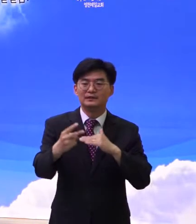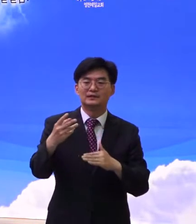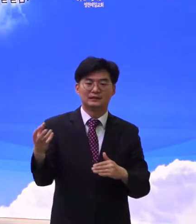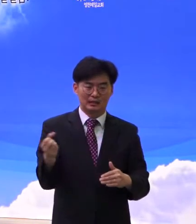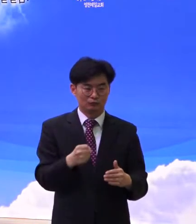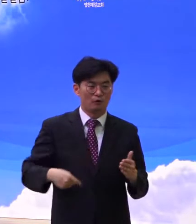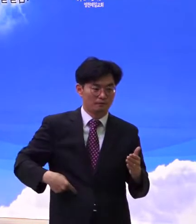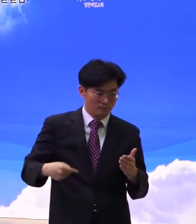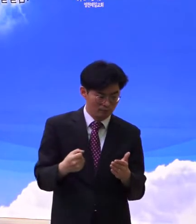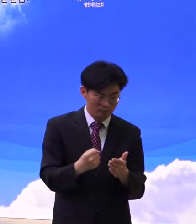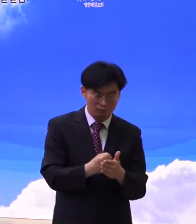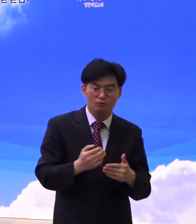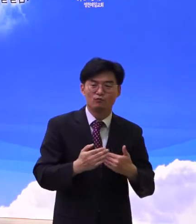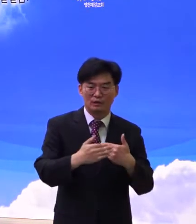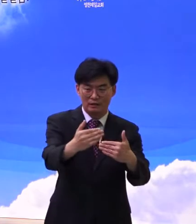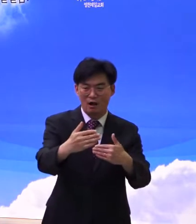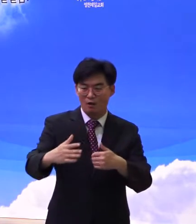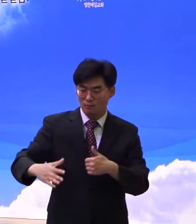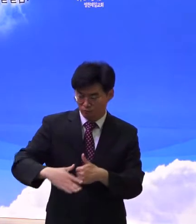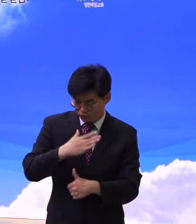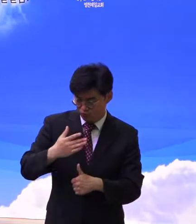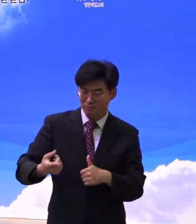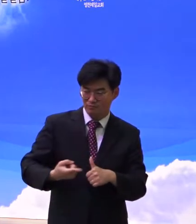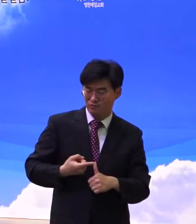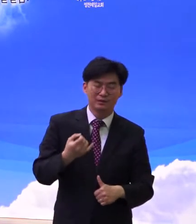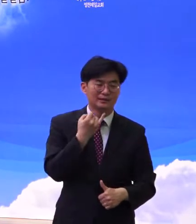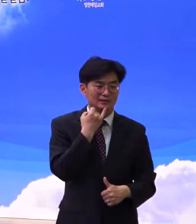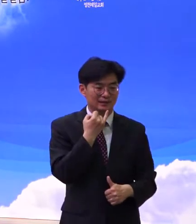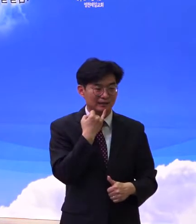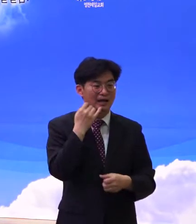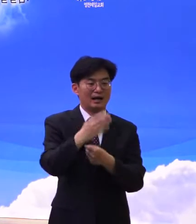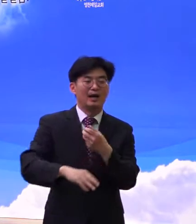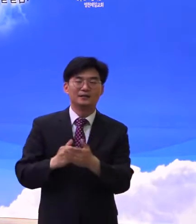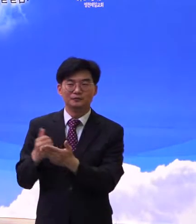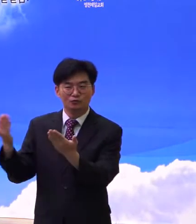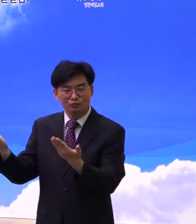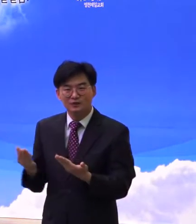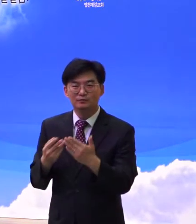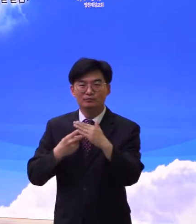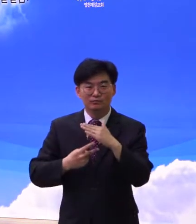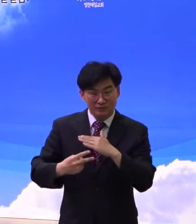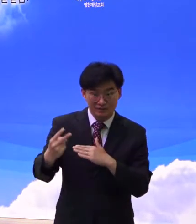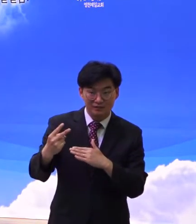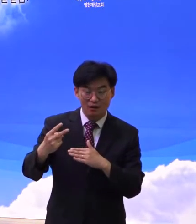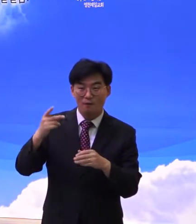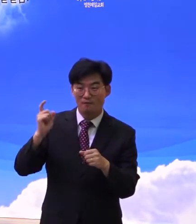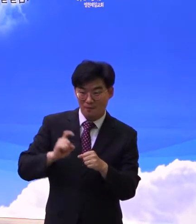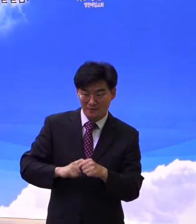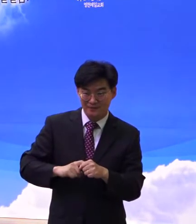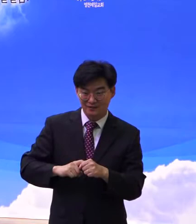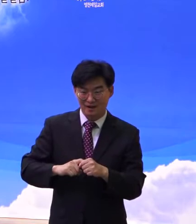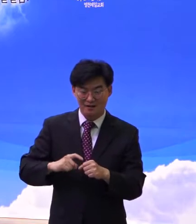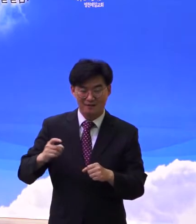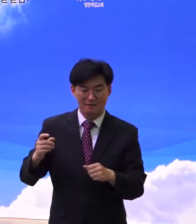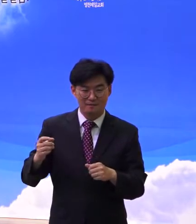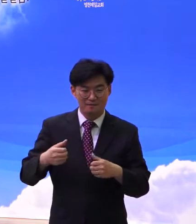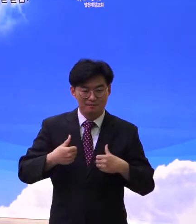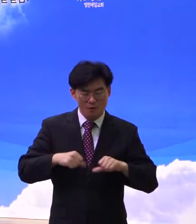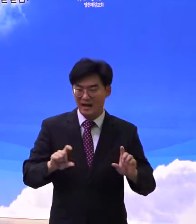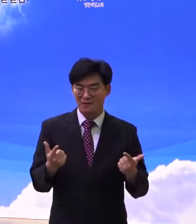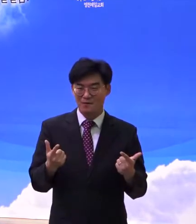그러나 그런 길을 걸으면서도 끝까지 하나님이 주신 그 비전, 그들이 붙잡은 그 비전을 포기하지 않고 고난과